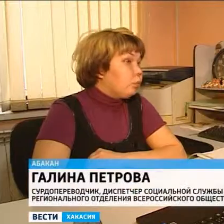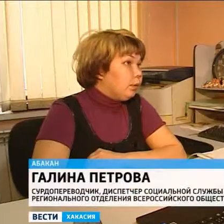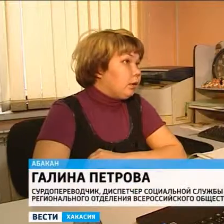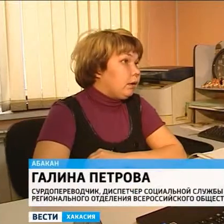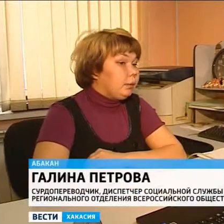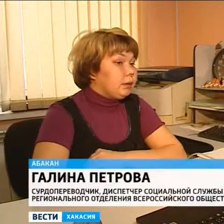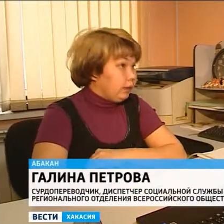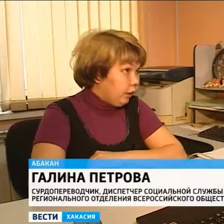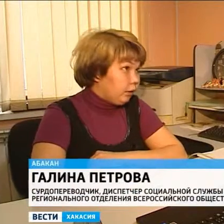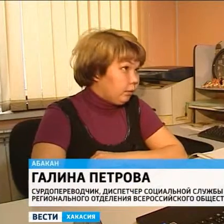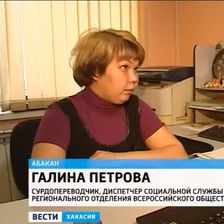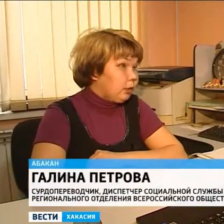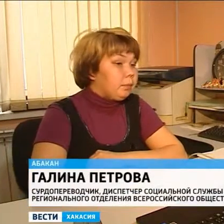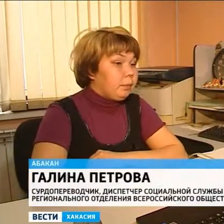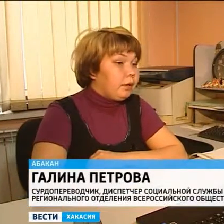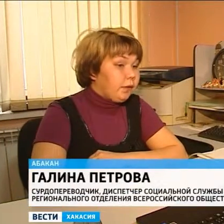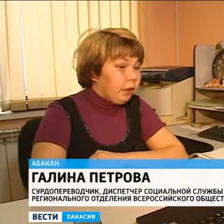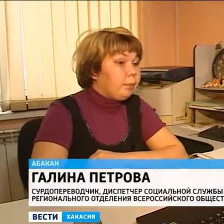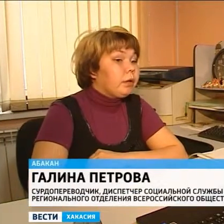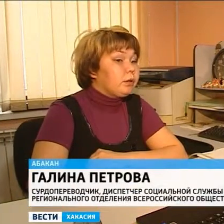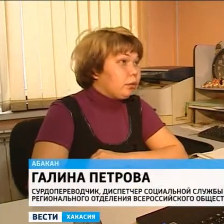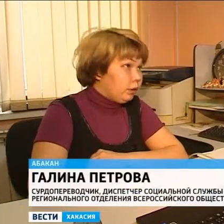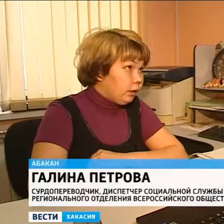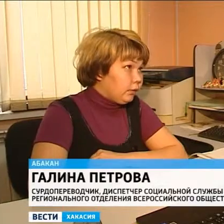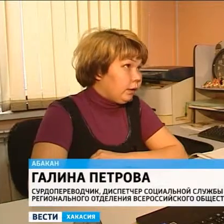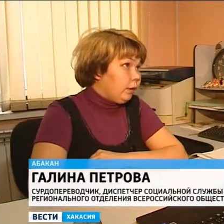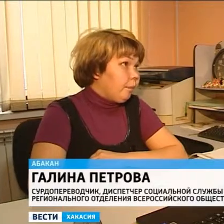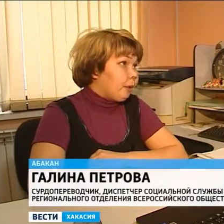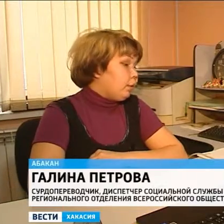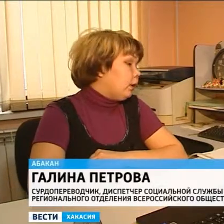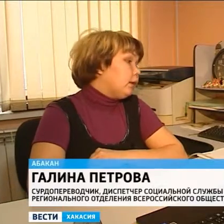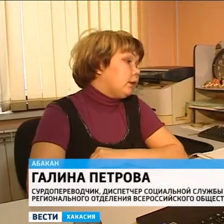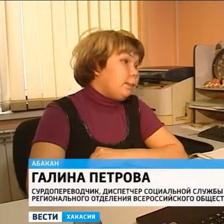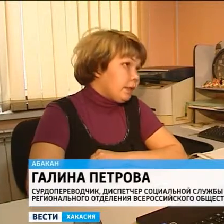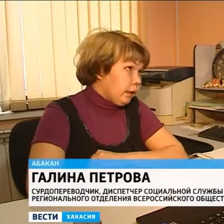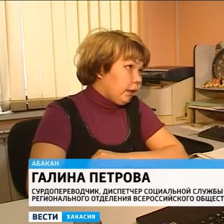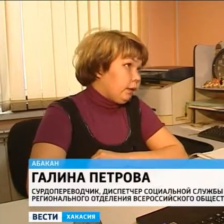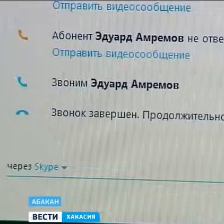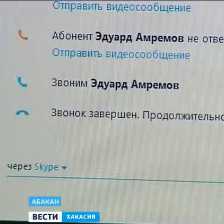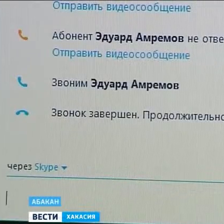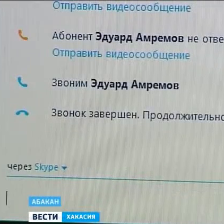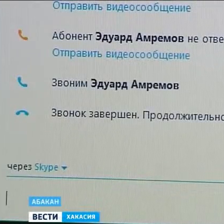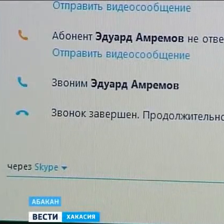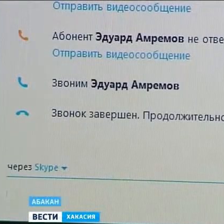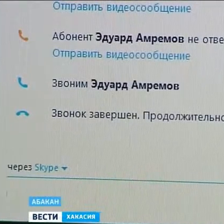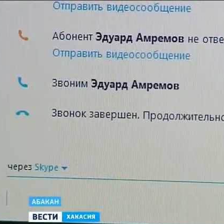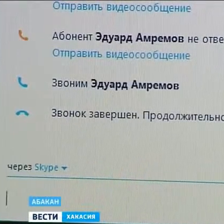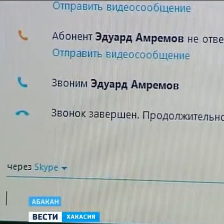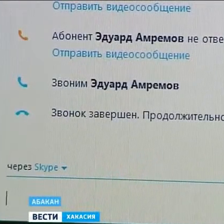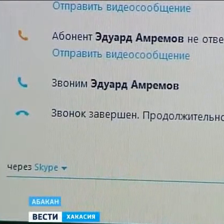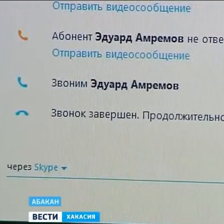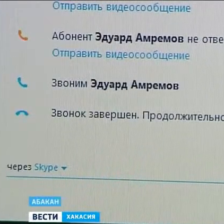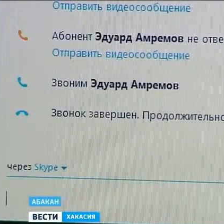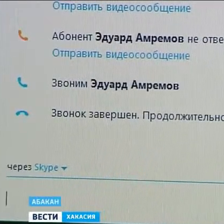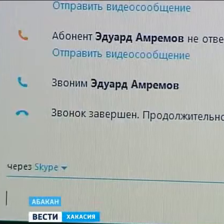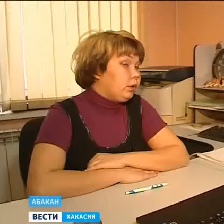Им удобно. Они позвонили нам, мы с ними поговорили, проконсультировали, куда надо записали. В поликлинику в